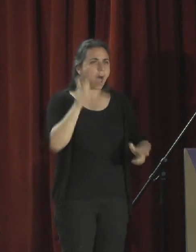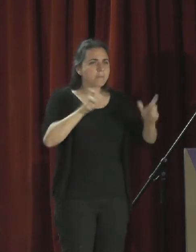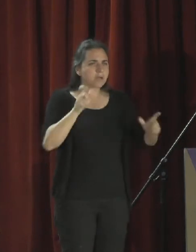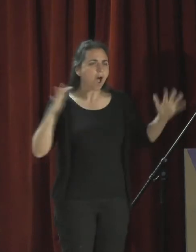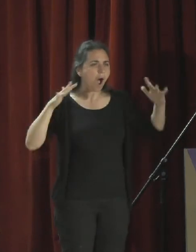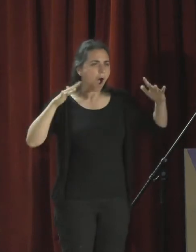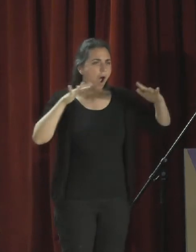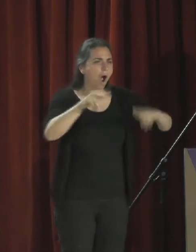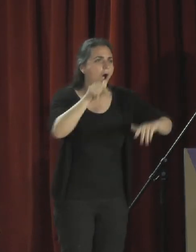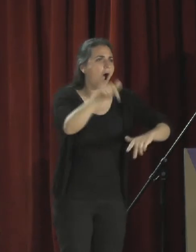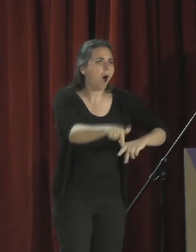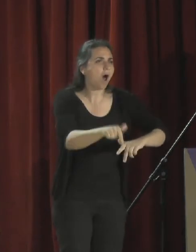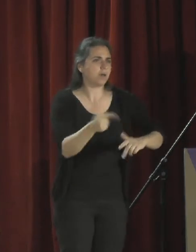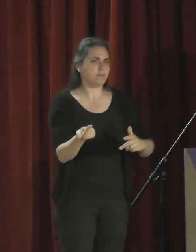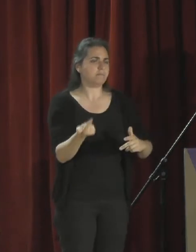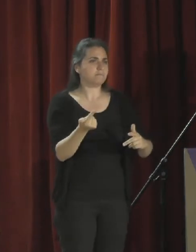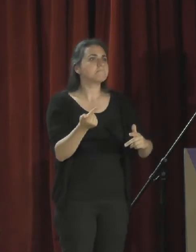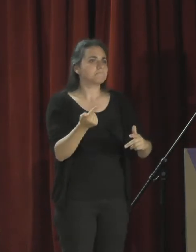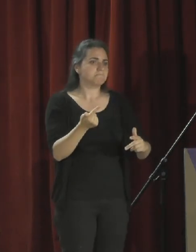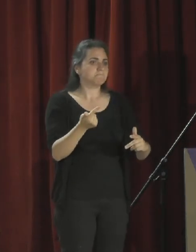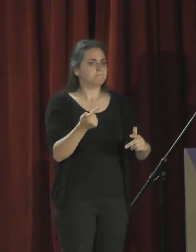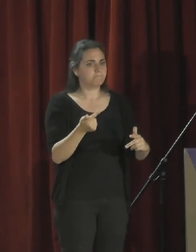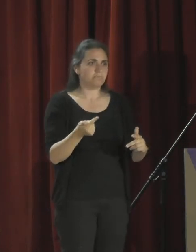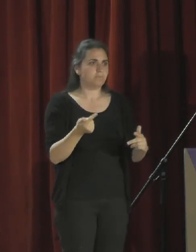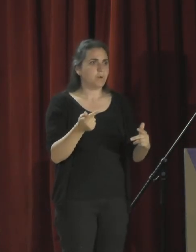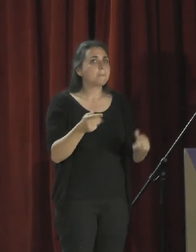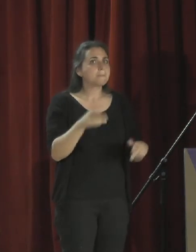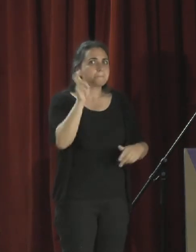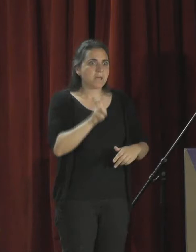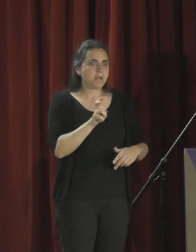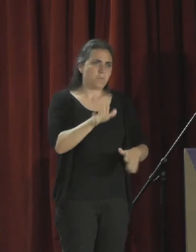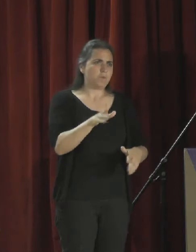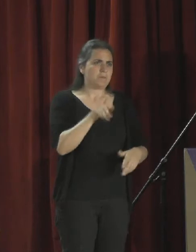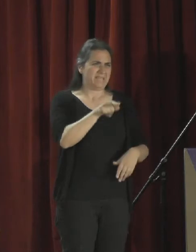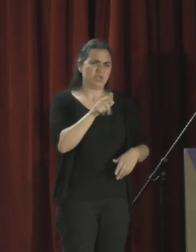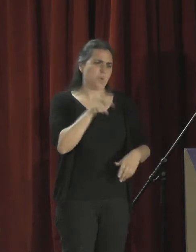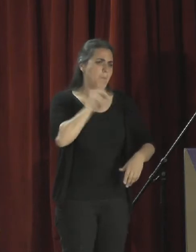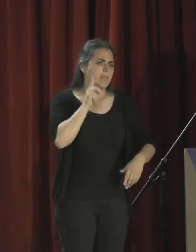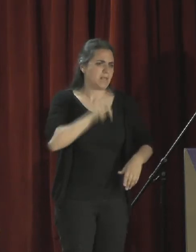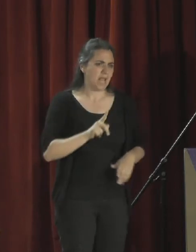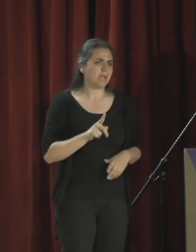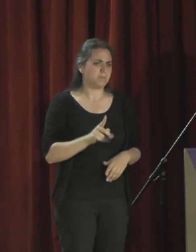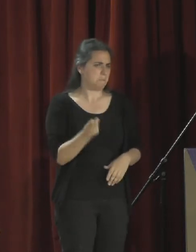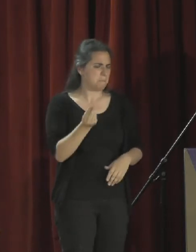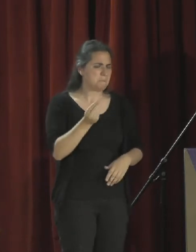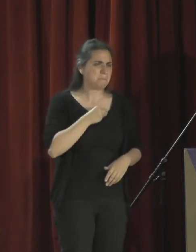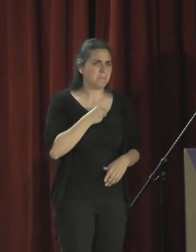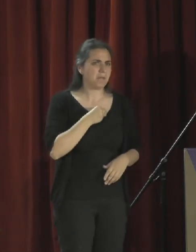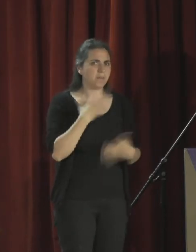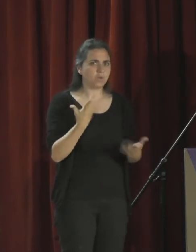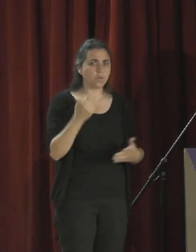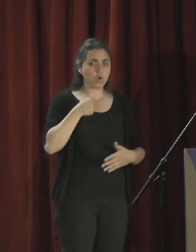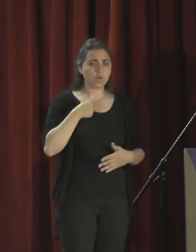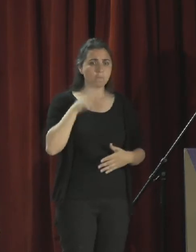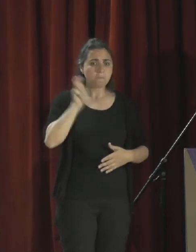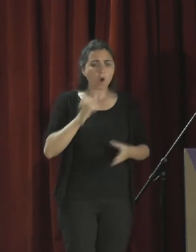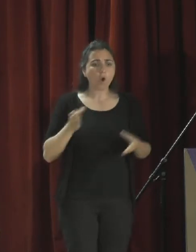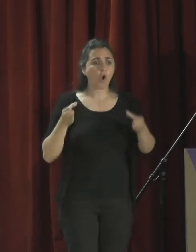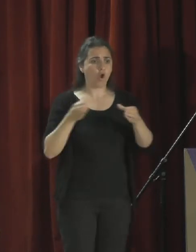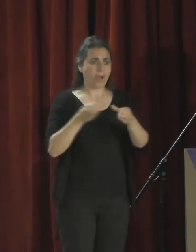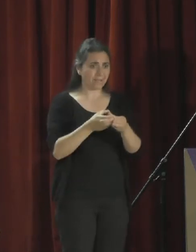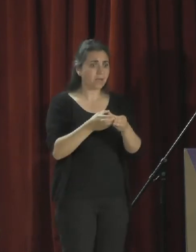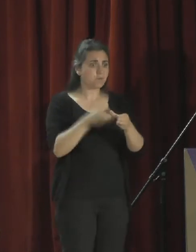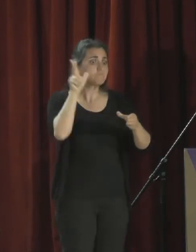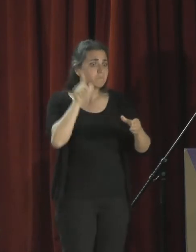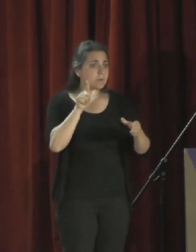á comunidade LGTBI, hipócritas. Estou aquí como unha persoa máis do colectivo, pensando nos